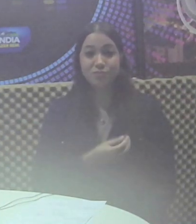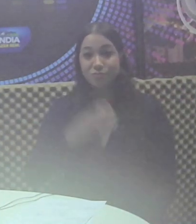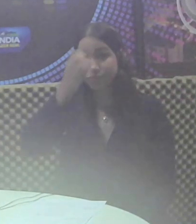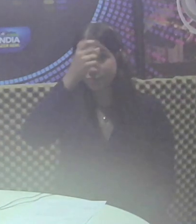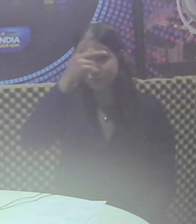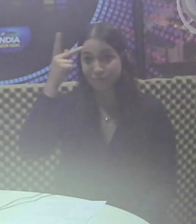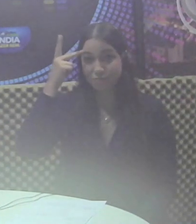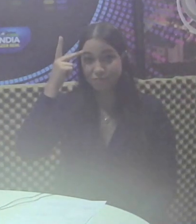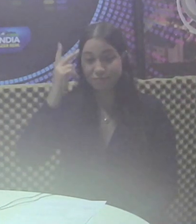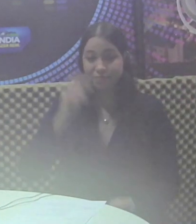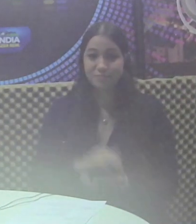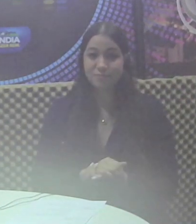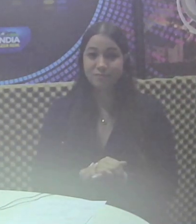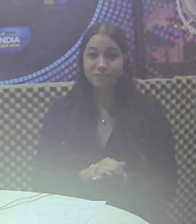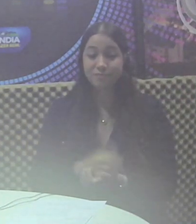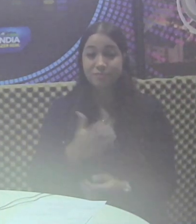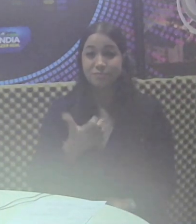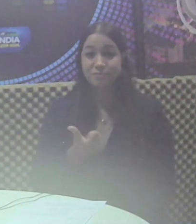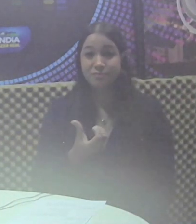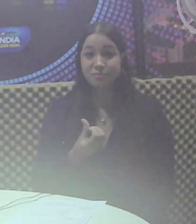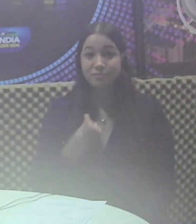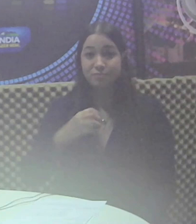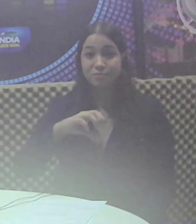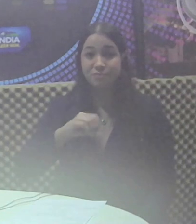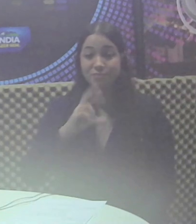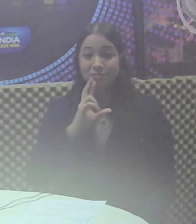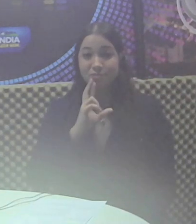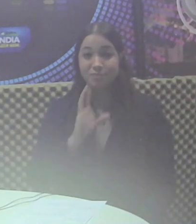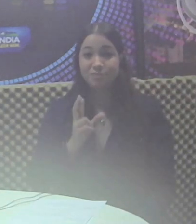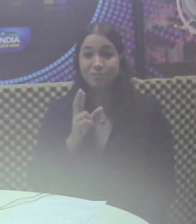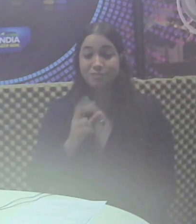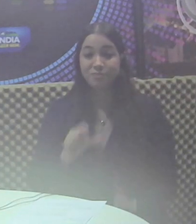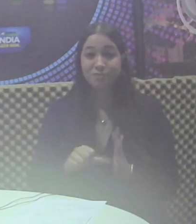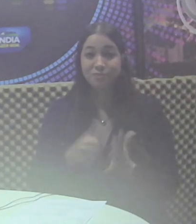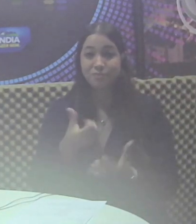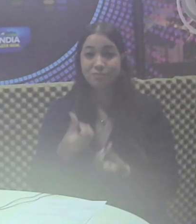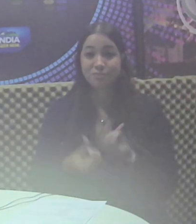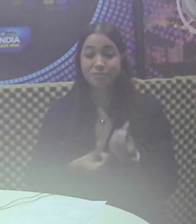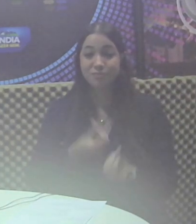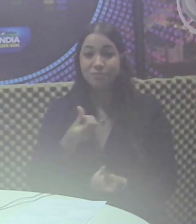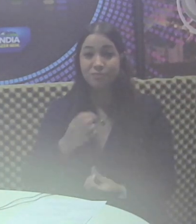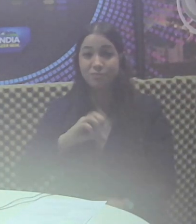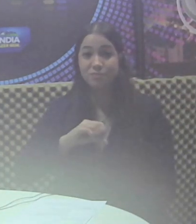Prefeitura. Dos 169 respondentes durante o primeiro semestre,